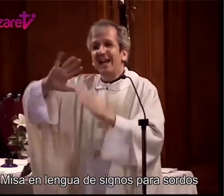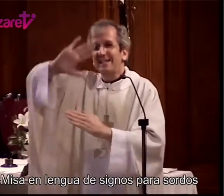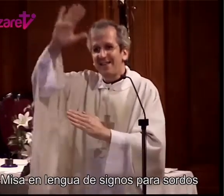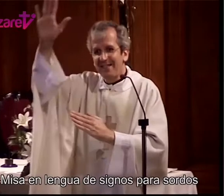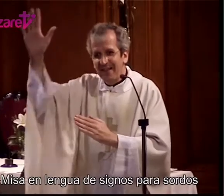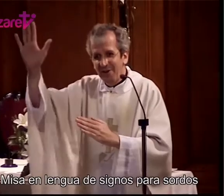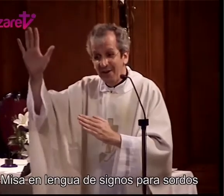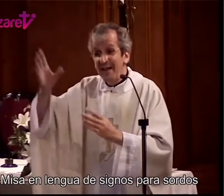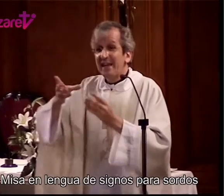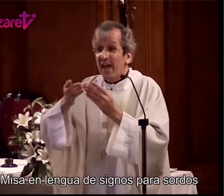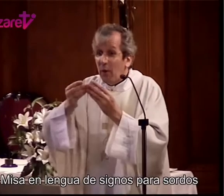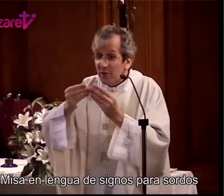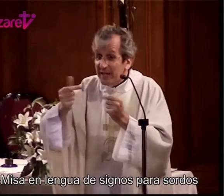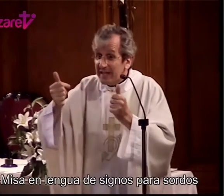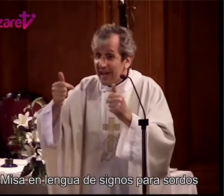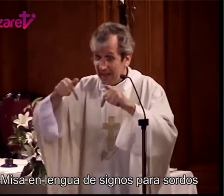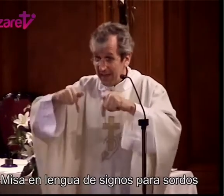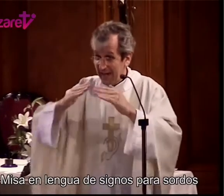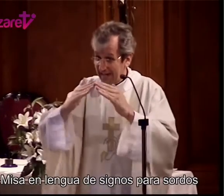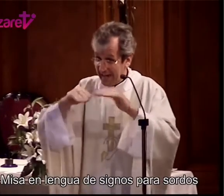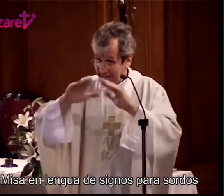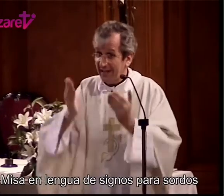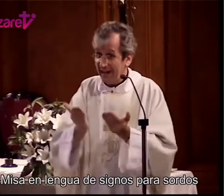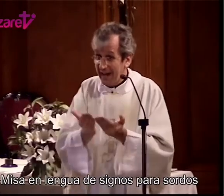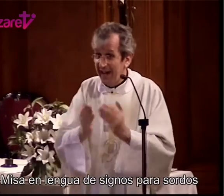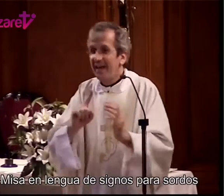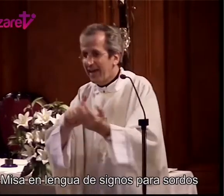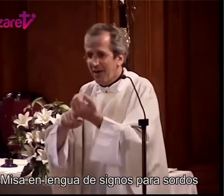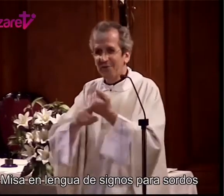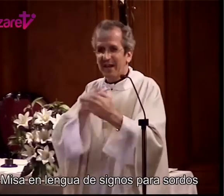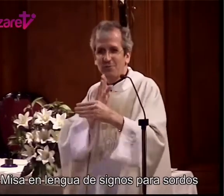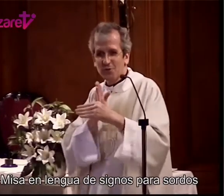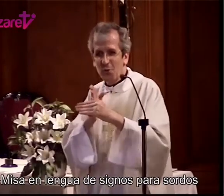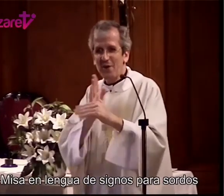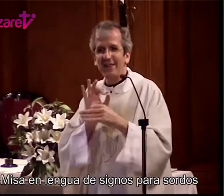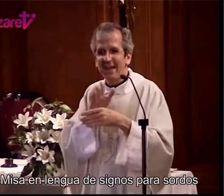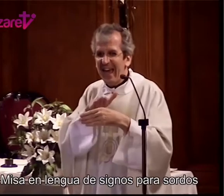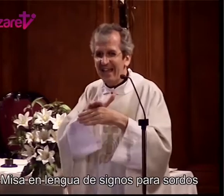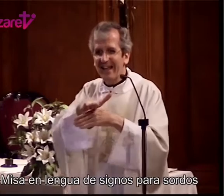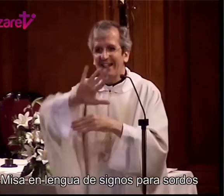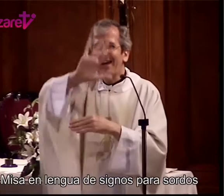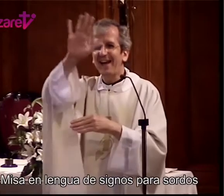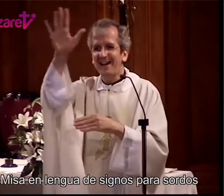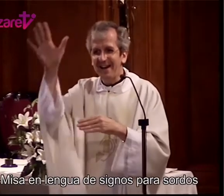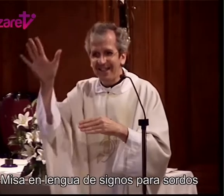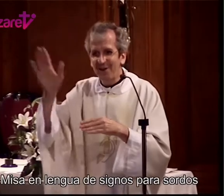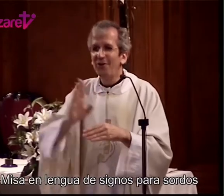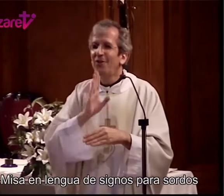del cielo, que cuando se deshace esta casa terrenal, encontramos una de eterna en el cielo,